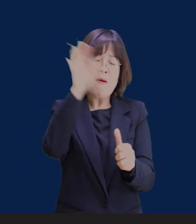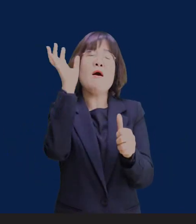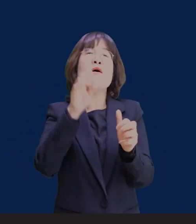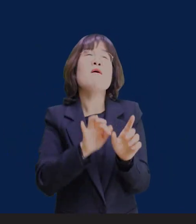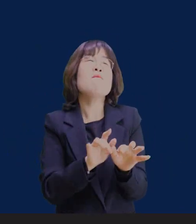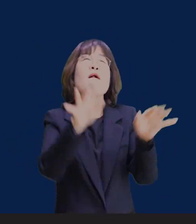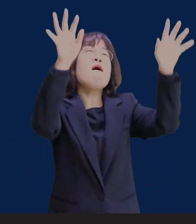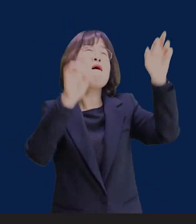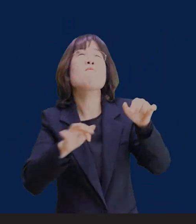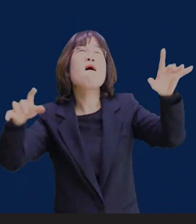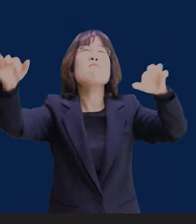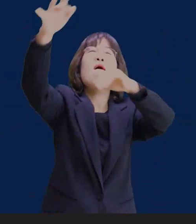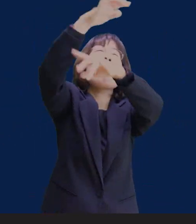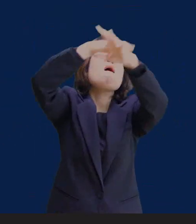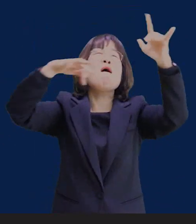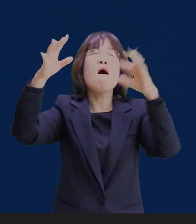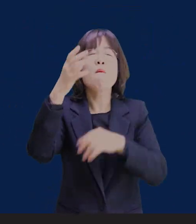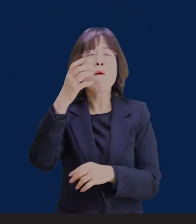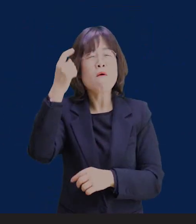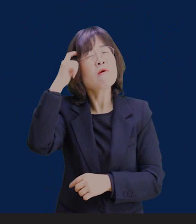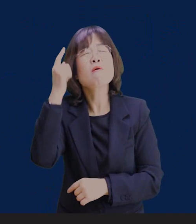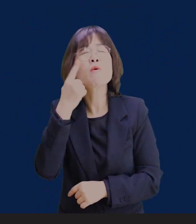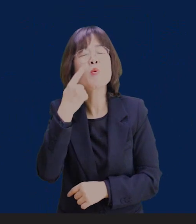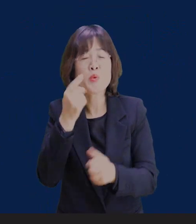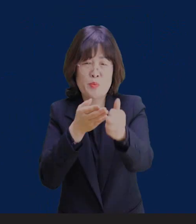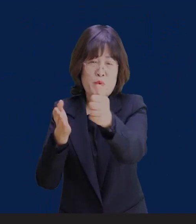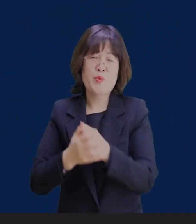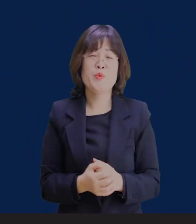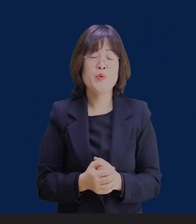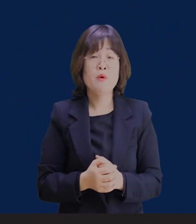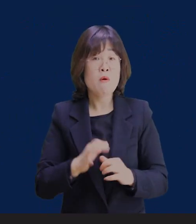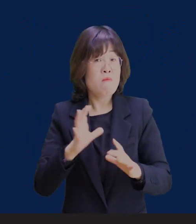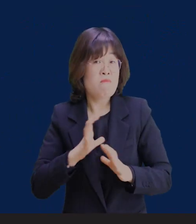위로 푸드덕거리는 그와 같은 장면을 한번 상상해 보십시오.